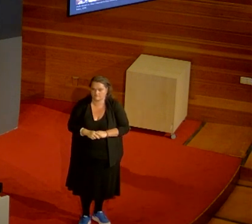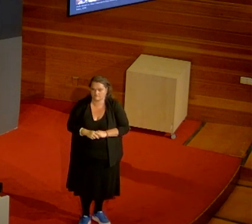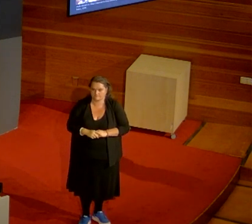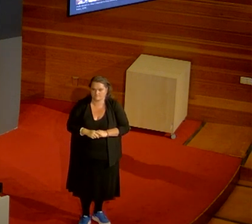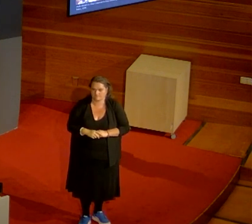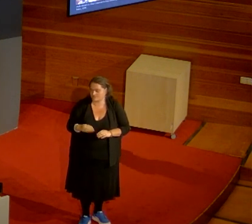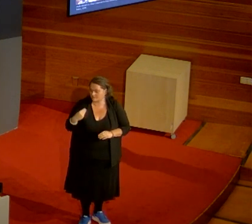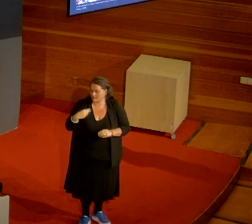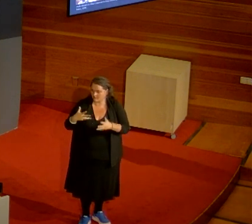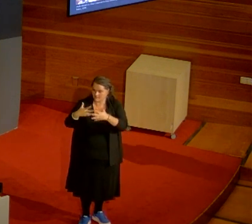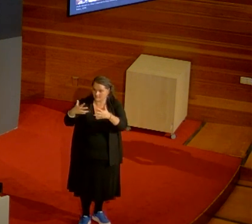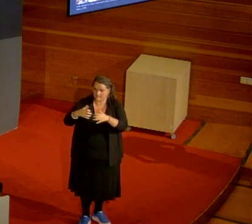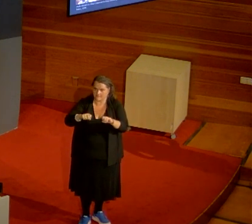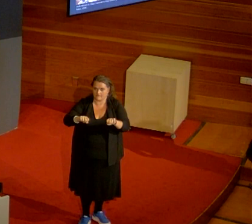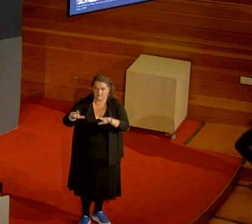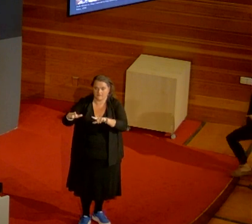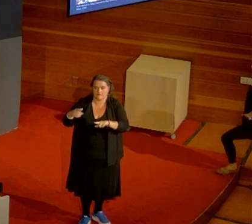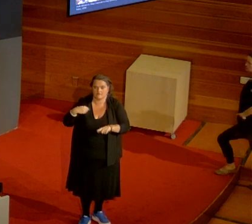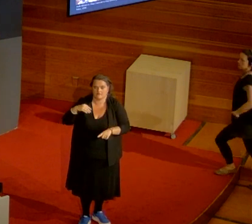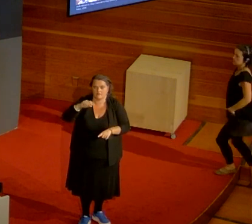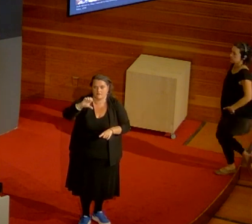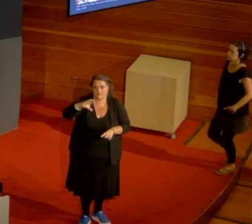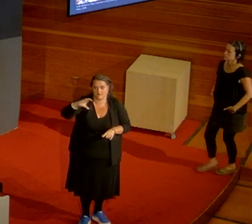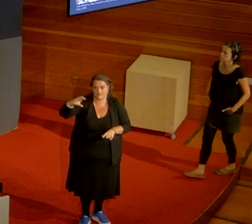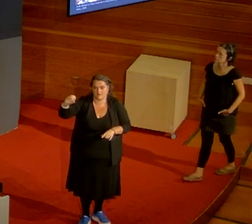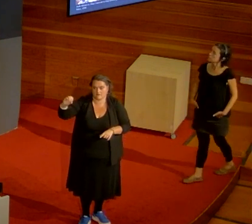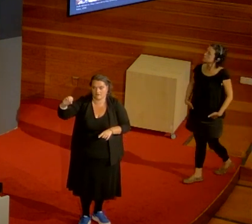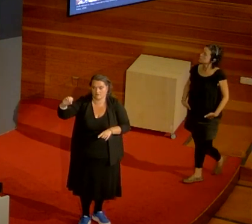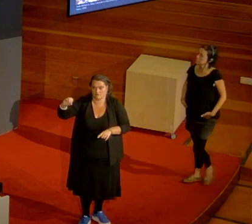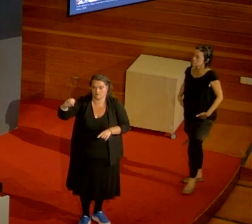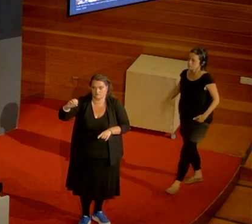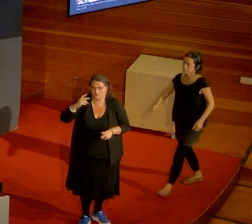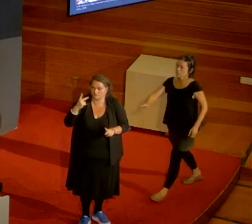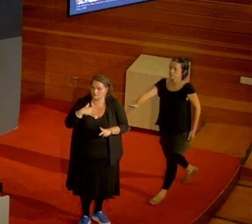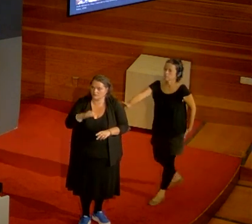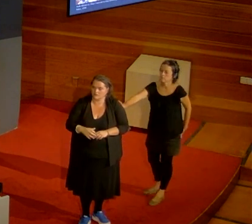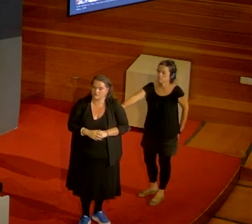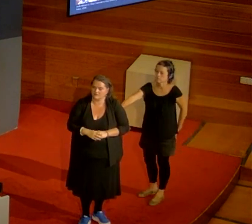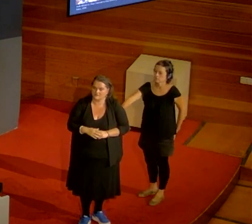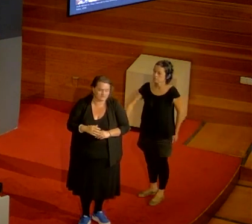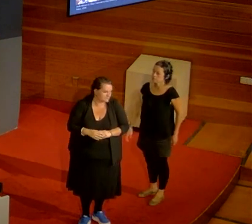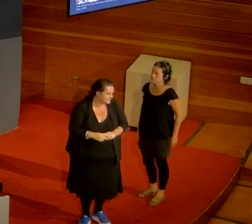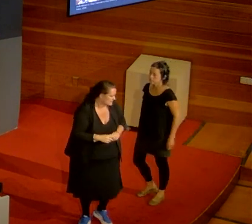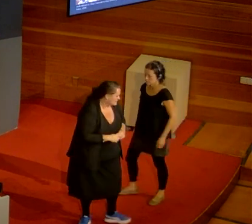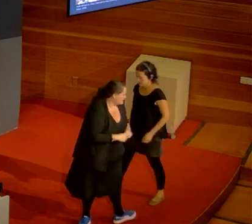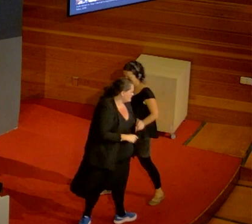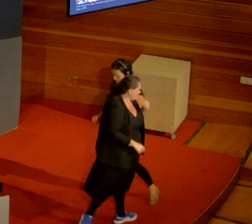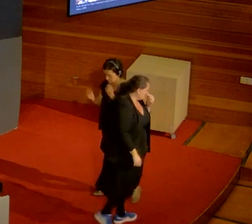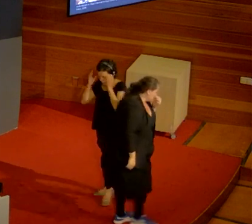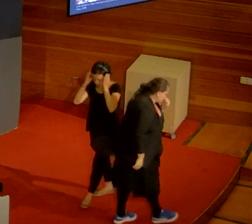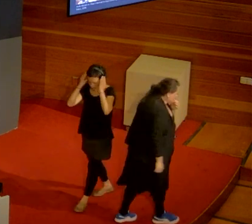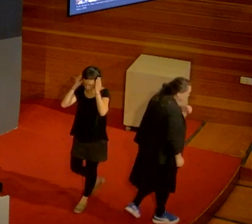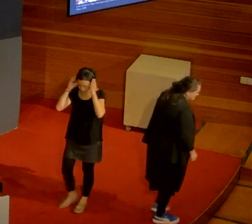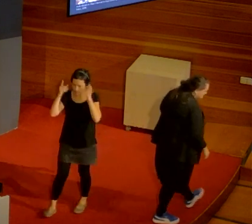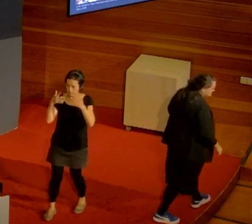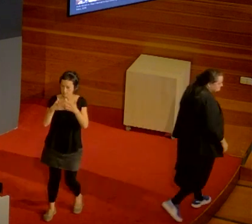de de Humberto eco disculpad se ha ido el nombre Eh representaría muy bien eh eh el